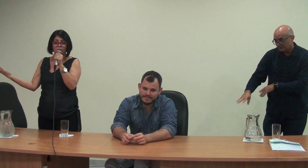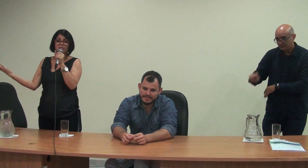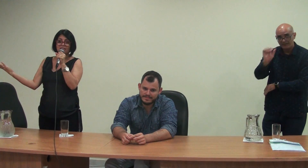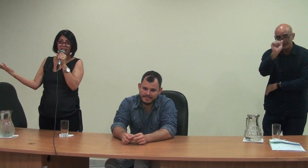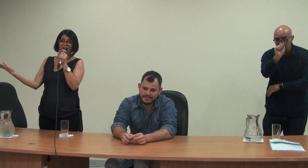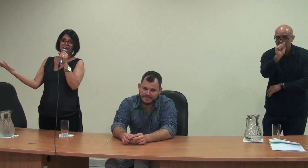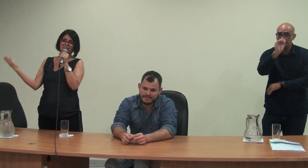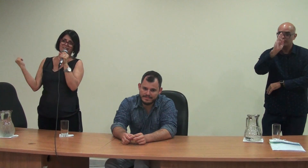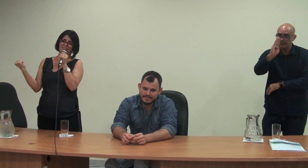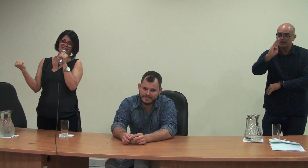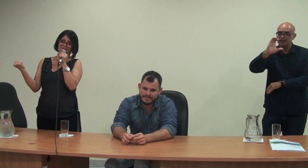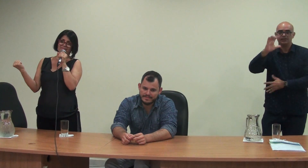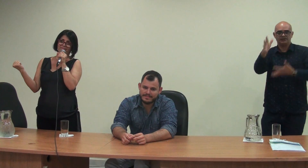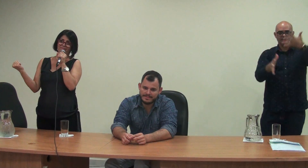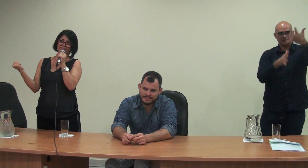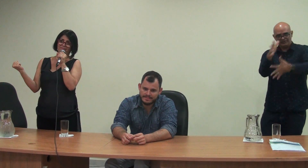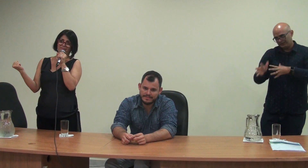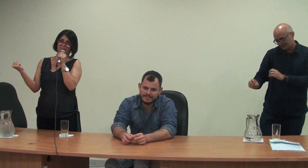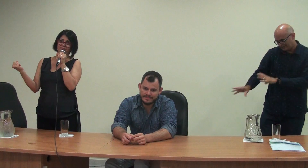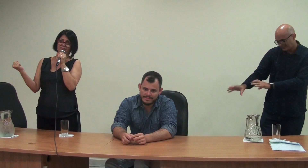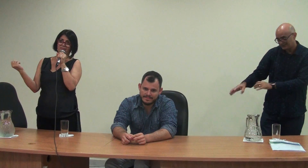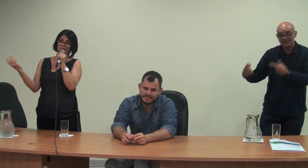em língua de sinais.